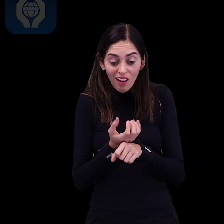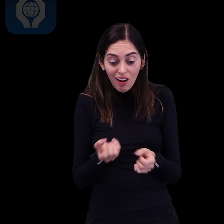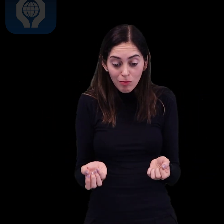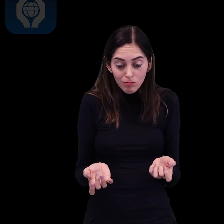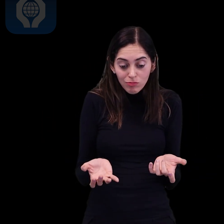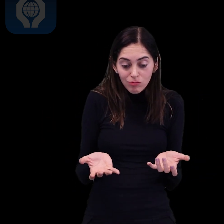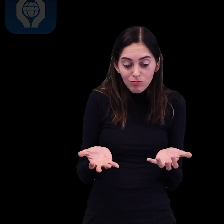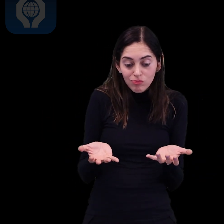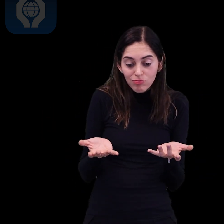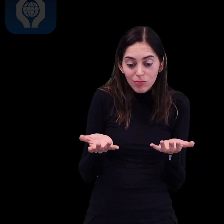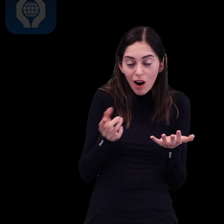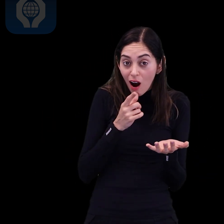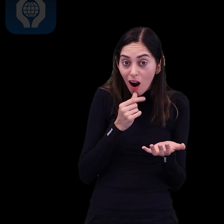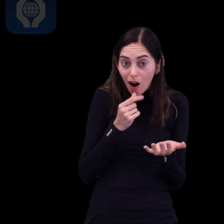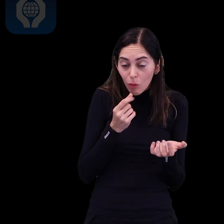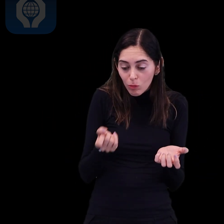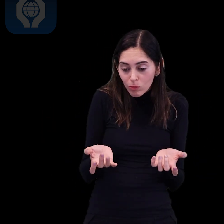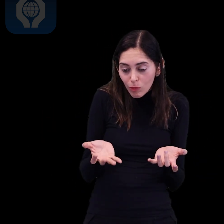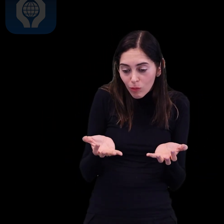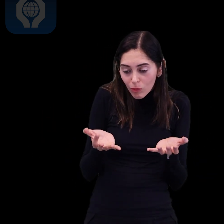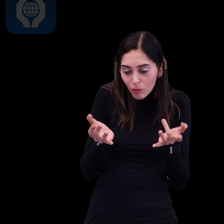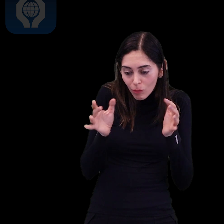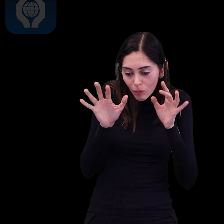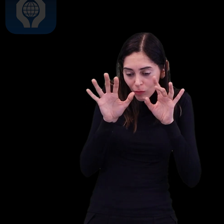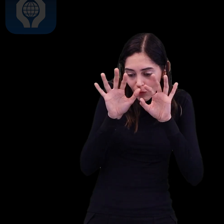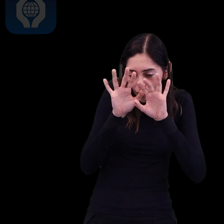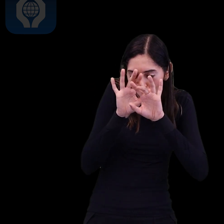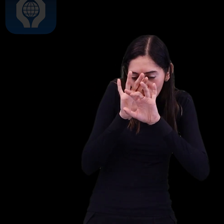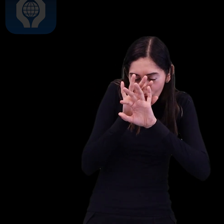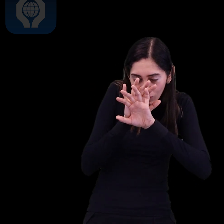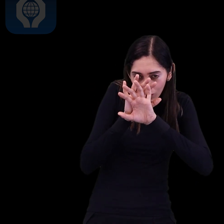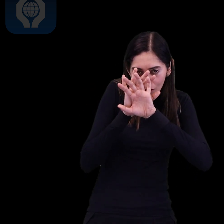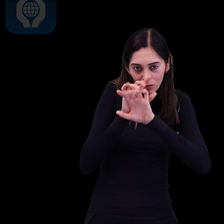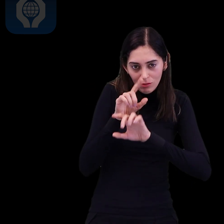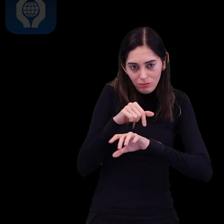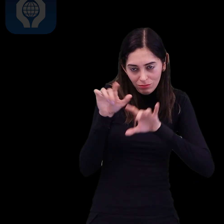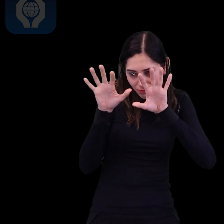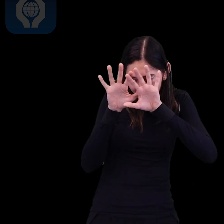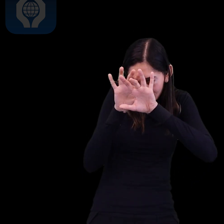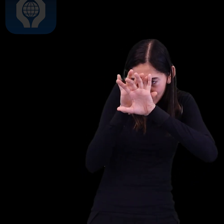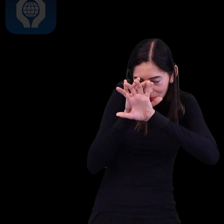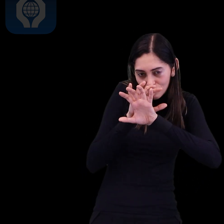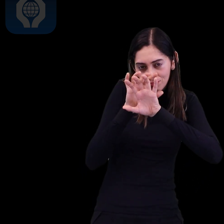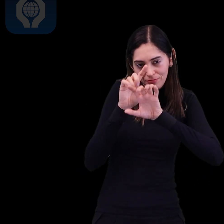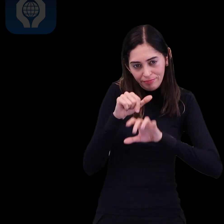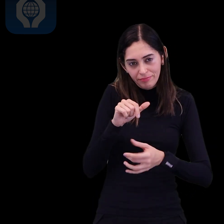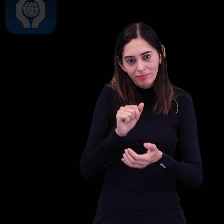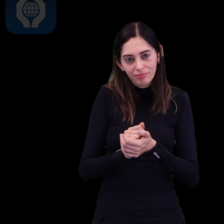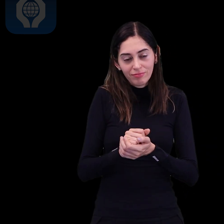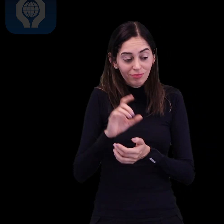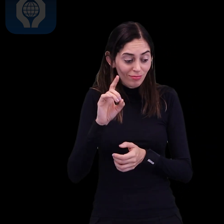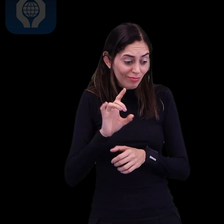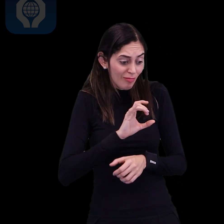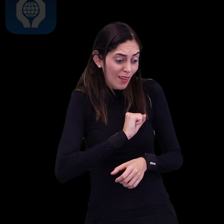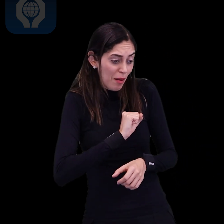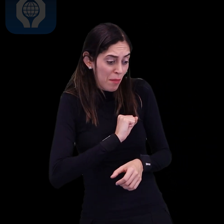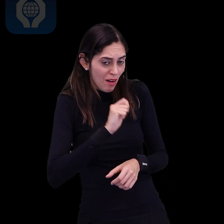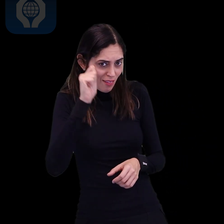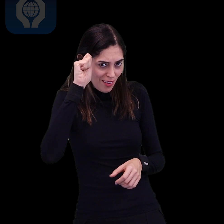da terra. Porque Deus amava muito Adão, plantou um lindo jardim especialmente para ele. Deus